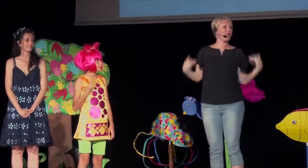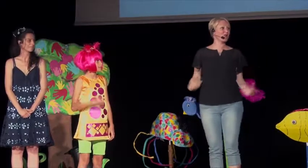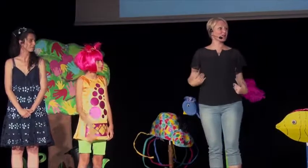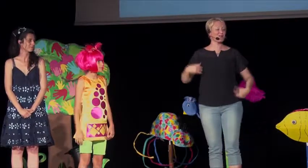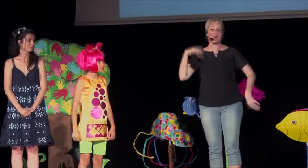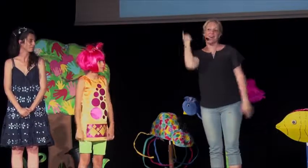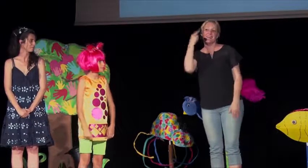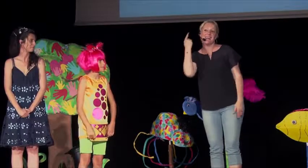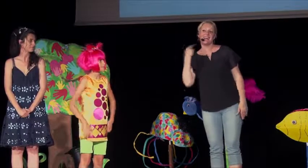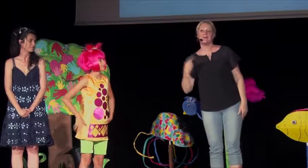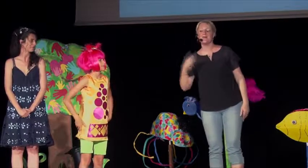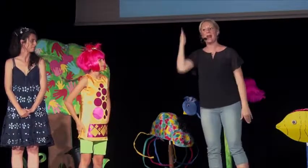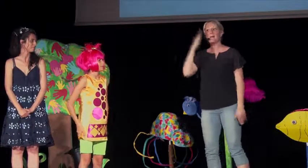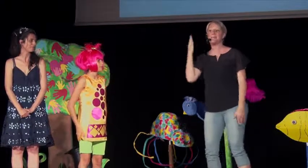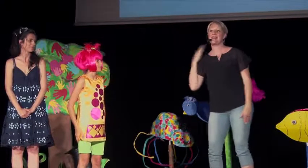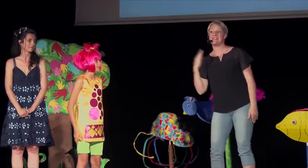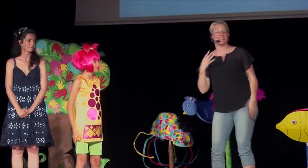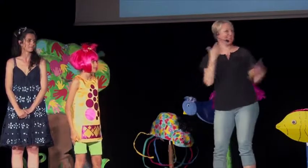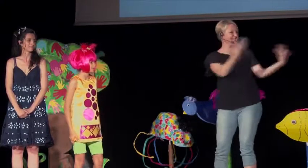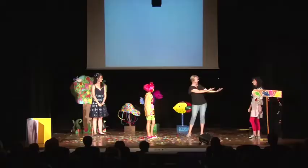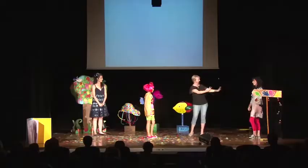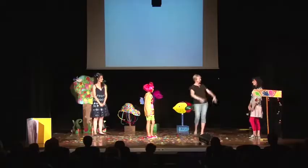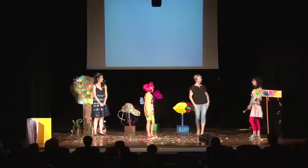longs cheveux et des boucles. Betty.